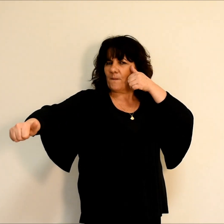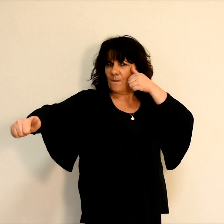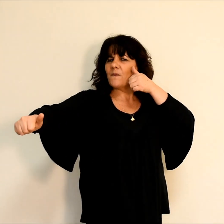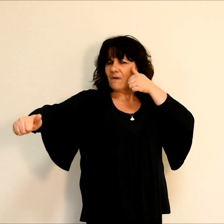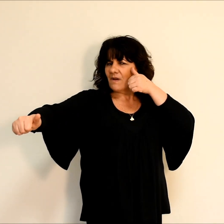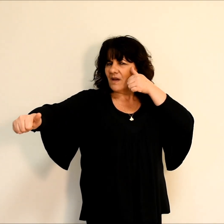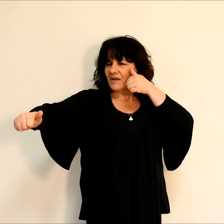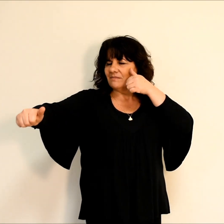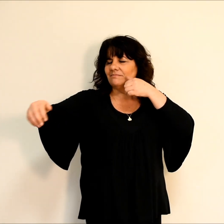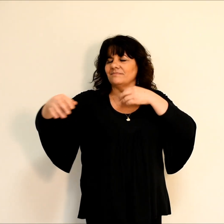distance.